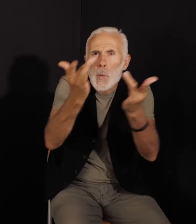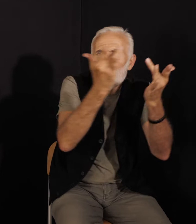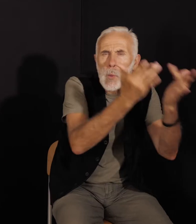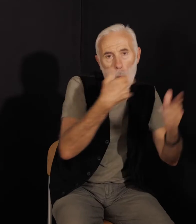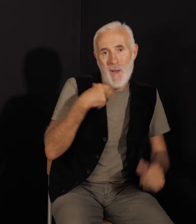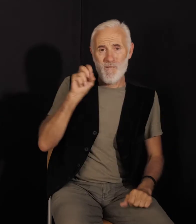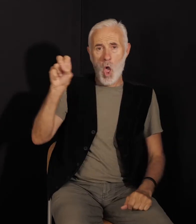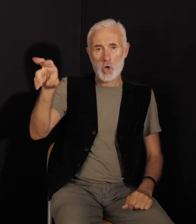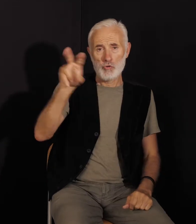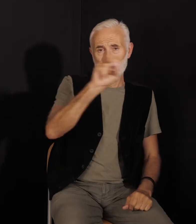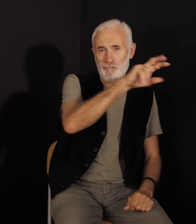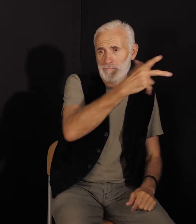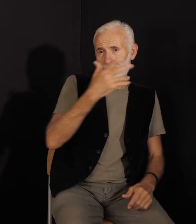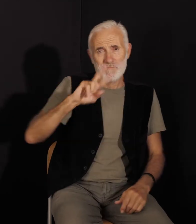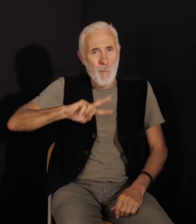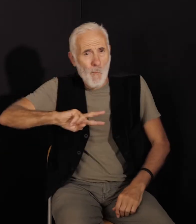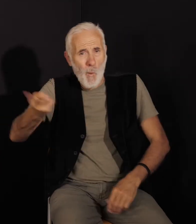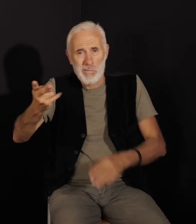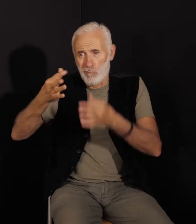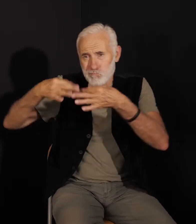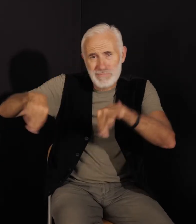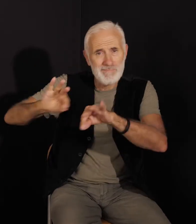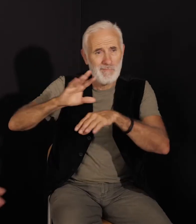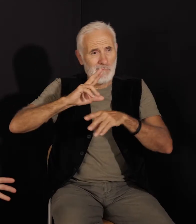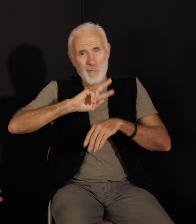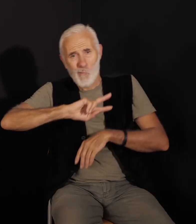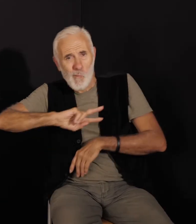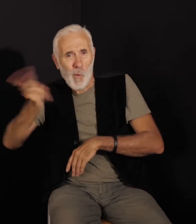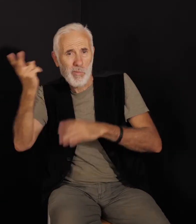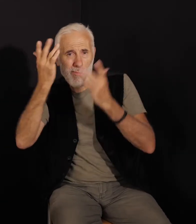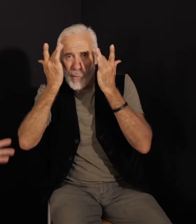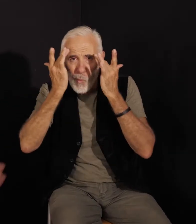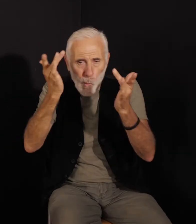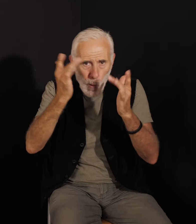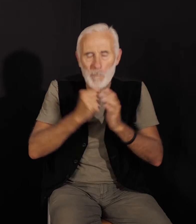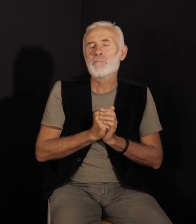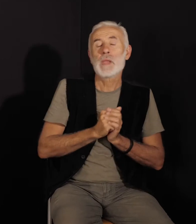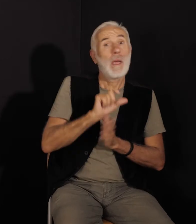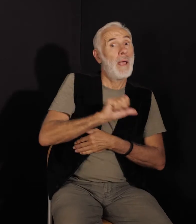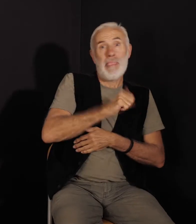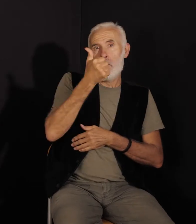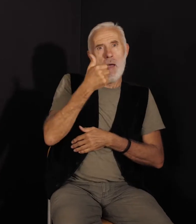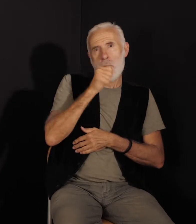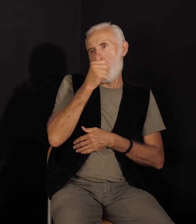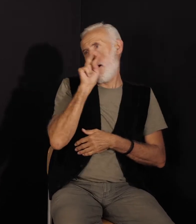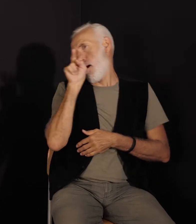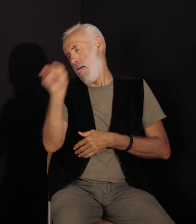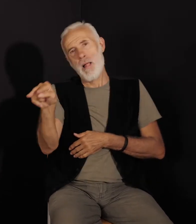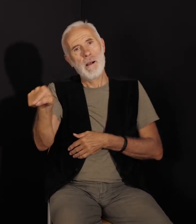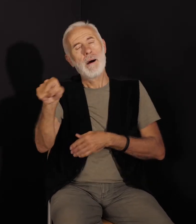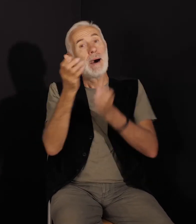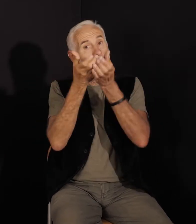d'autres civilisations. Les premières pistes ont été lancées vers le Mexique. Les premiers